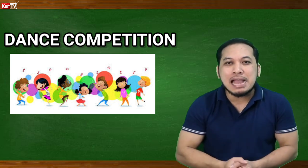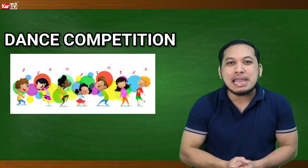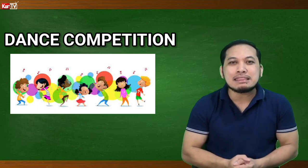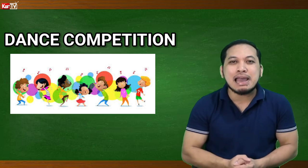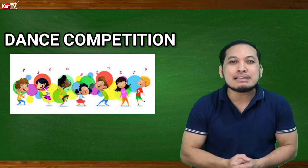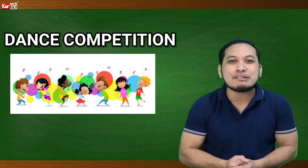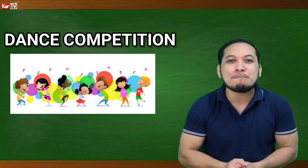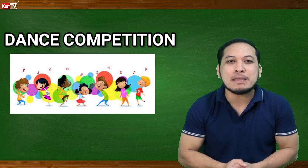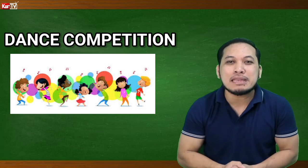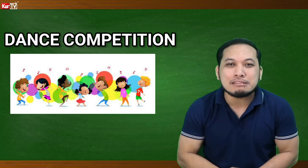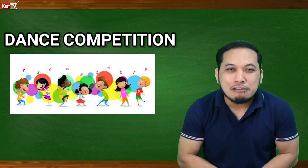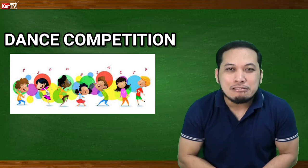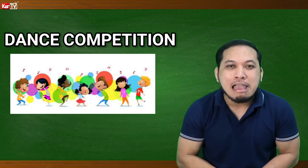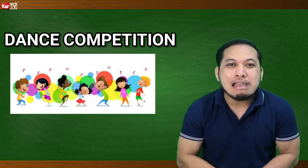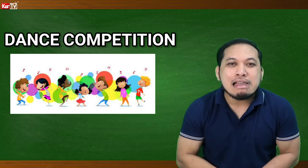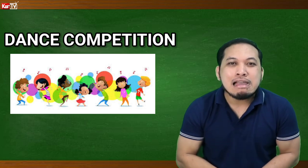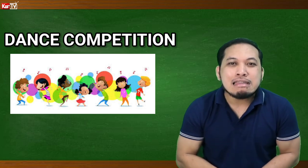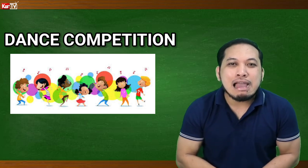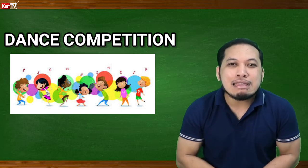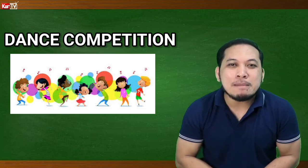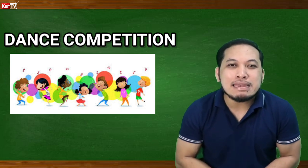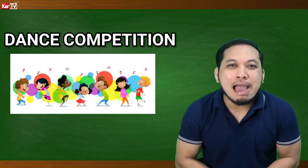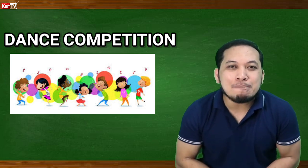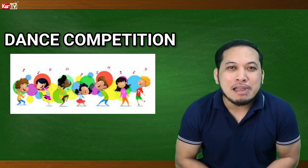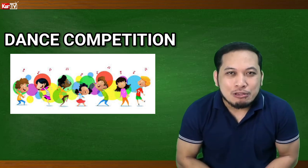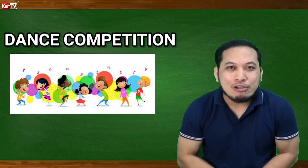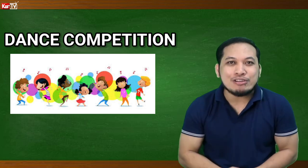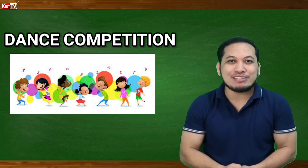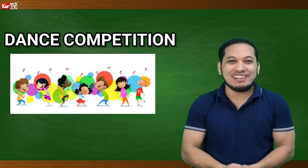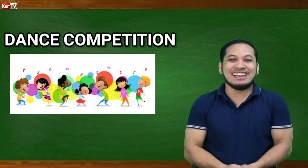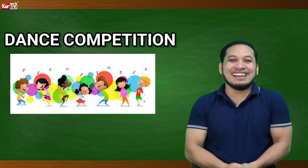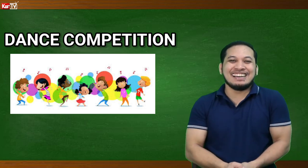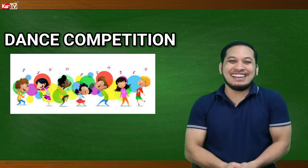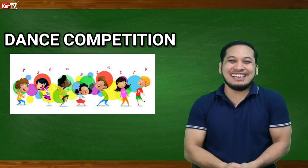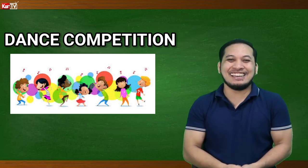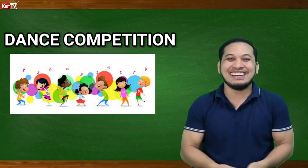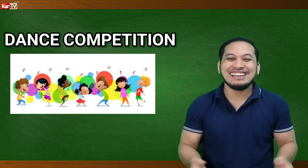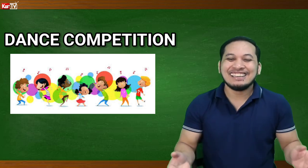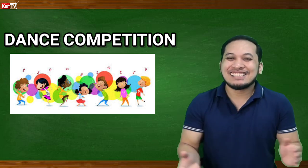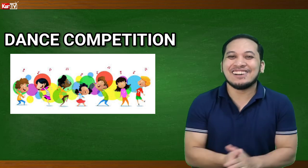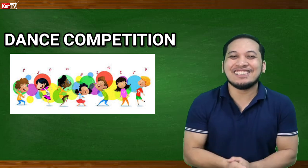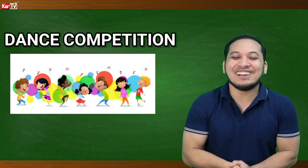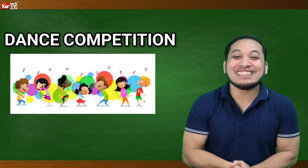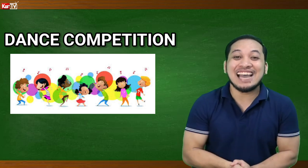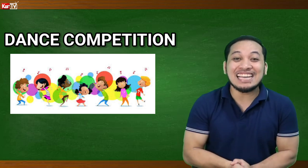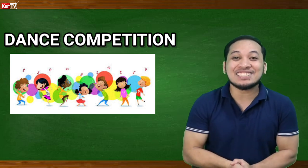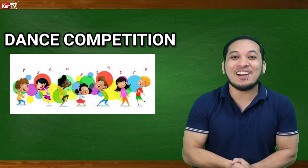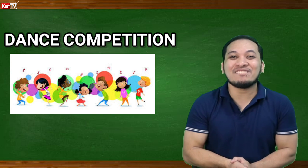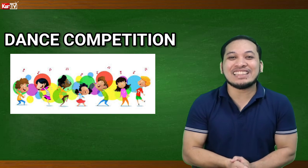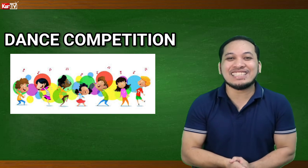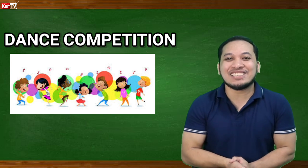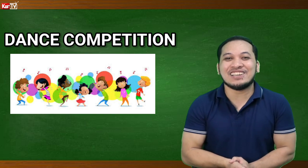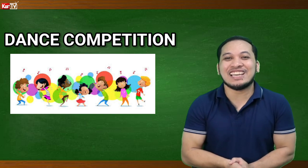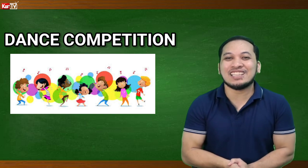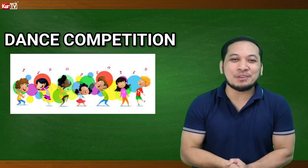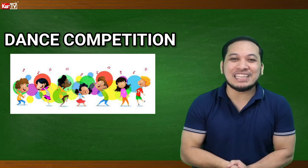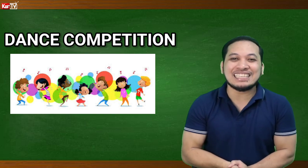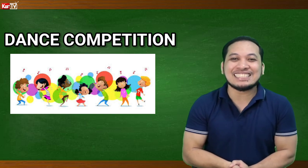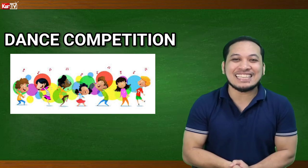kahit dance competition ay pinapatos. So, ayun. Dance competition. Ganito po natin isisenyas